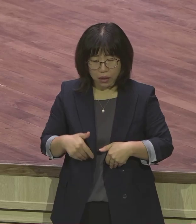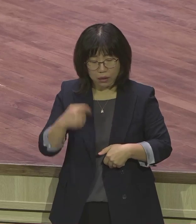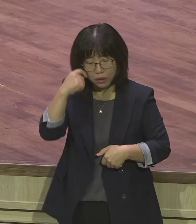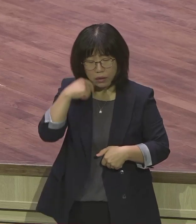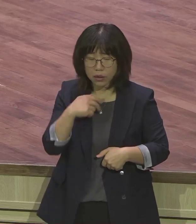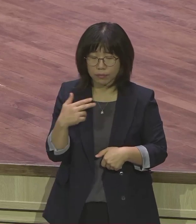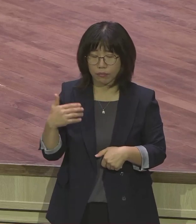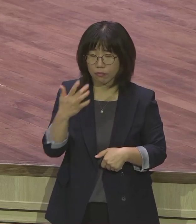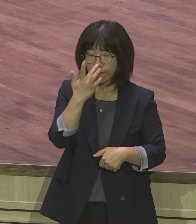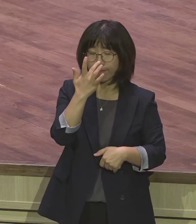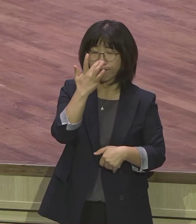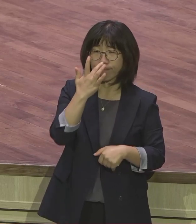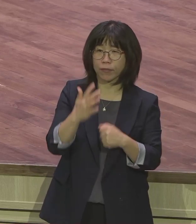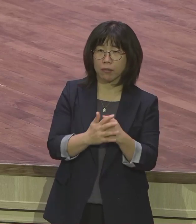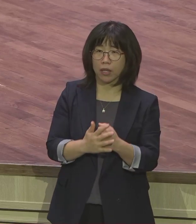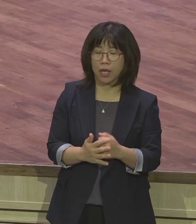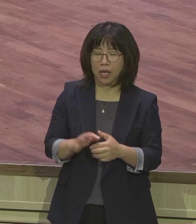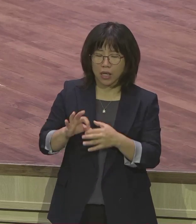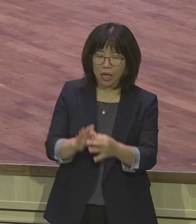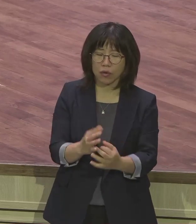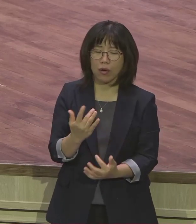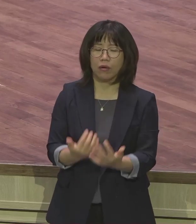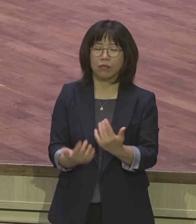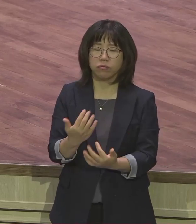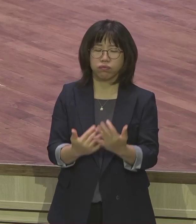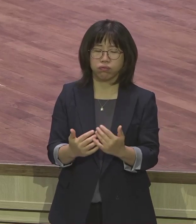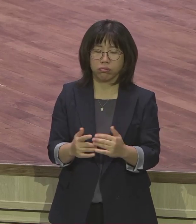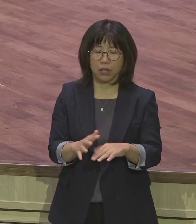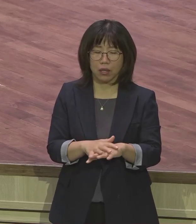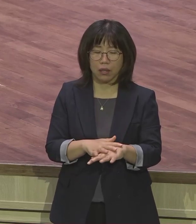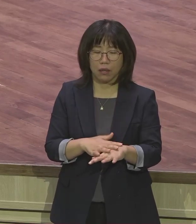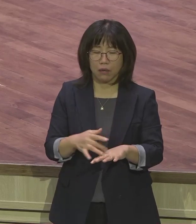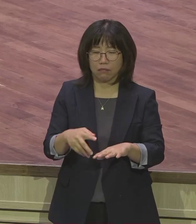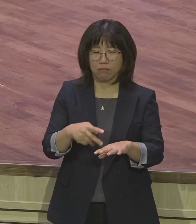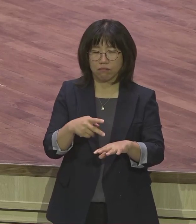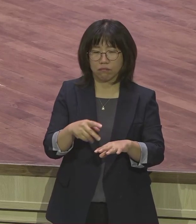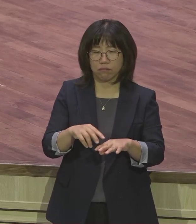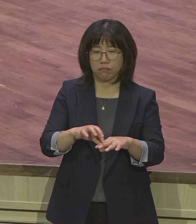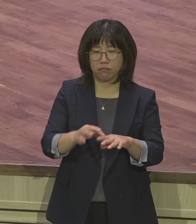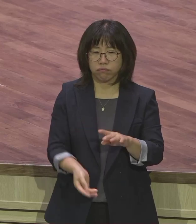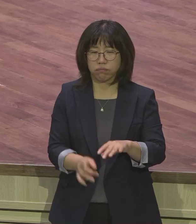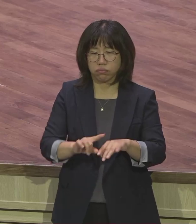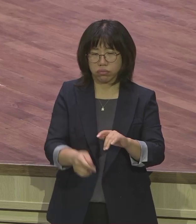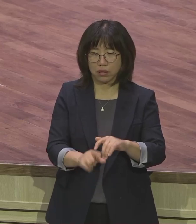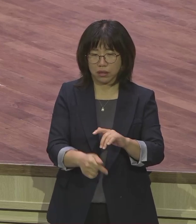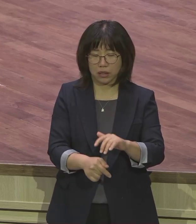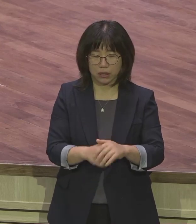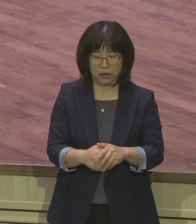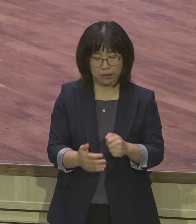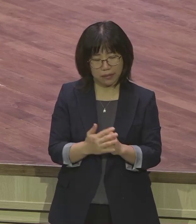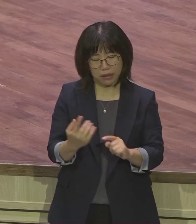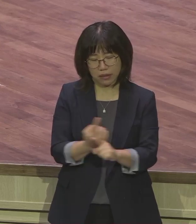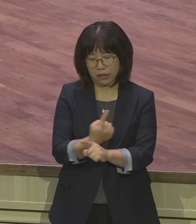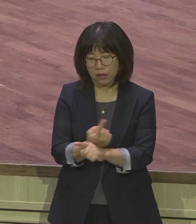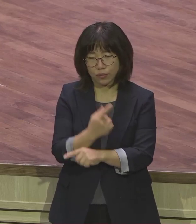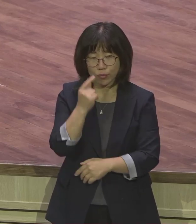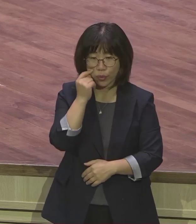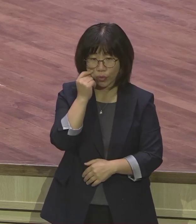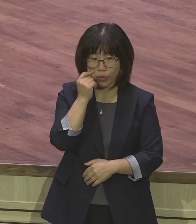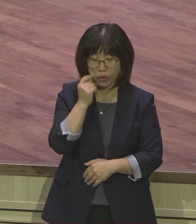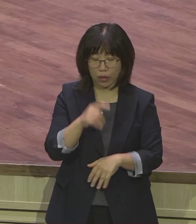계속 떼다가 이 살이 다 타버리고 절대로 문동병 환자는 낫지를 않아요 나 환자들은 낫지를 않습니다 끝이에요